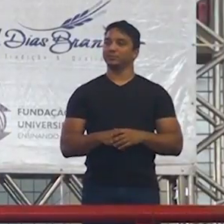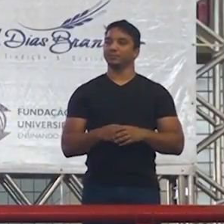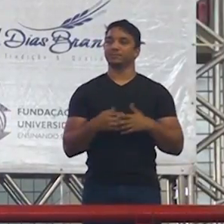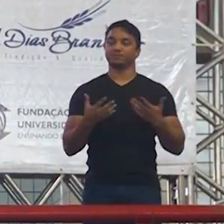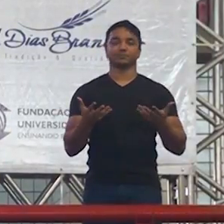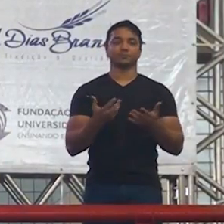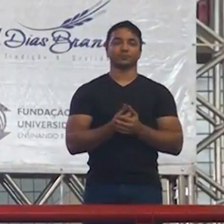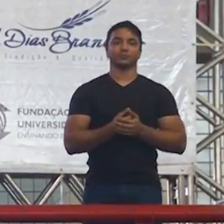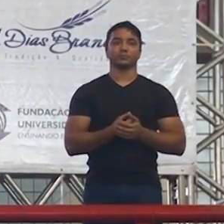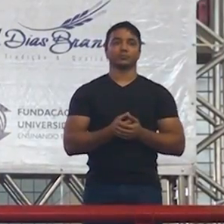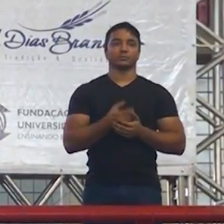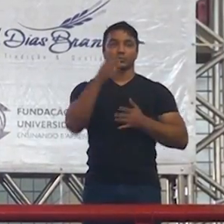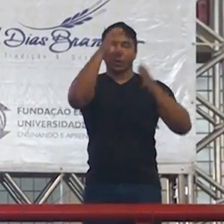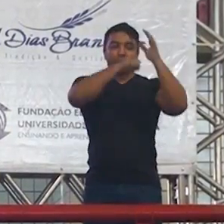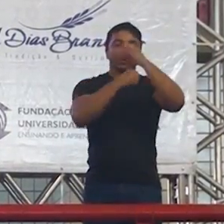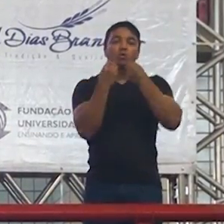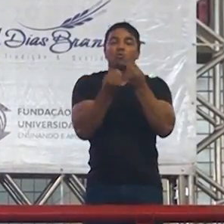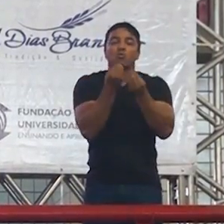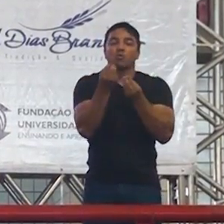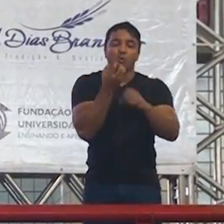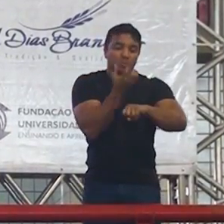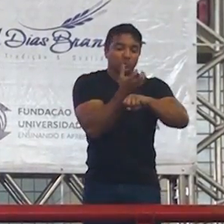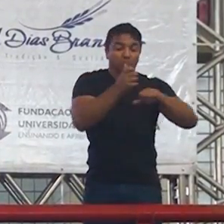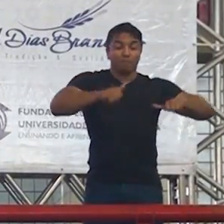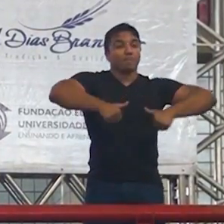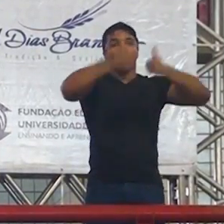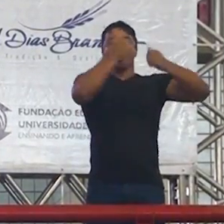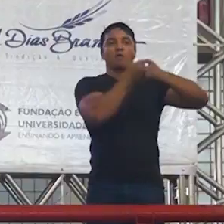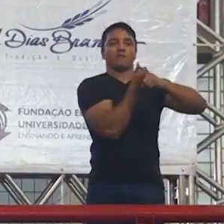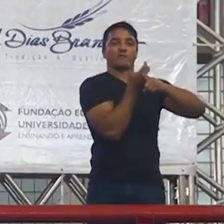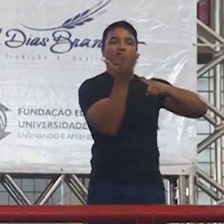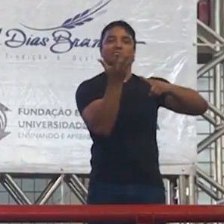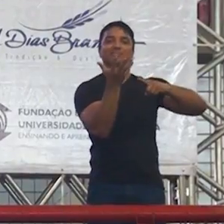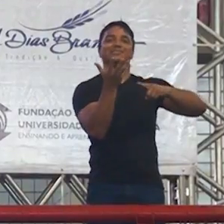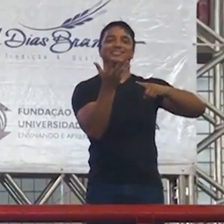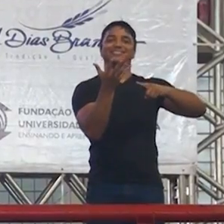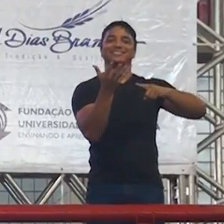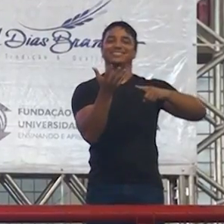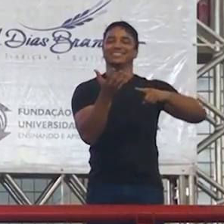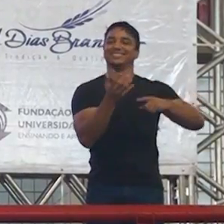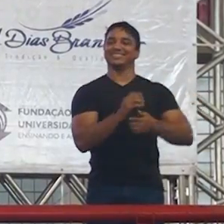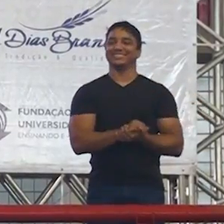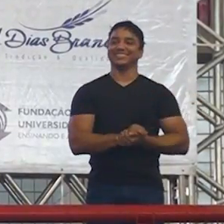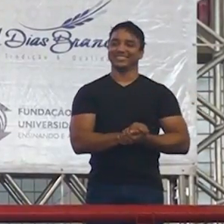Vamos aprender aqui um pouquinho sobre a melhor matéria física?